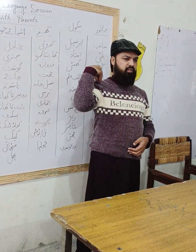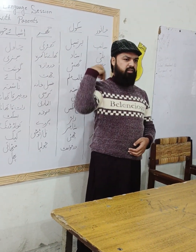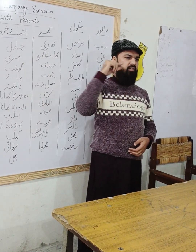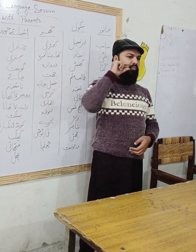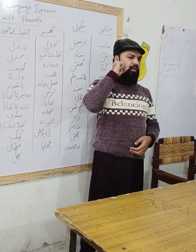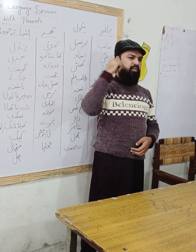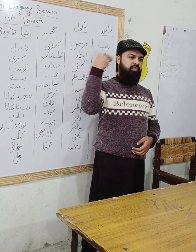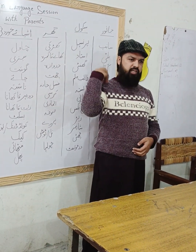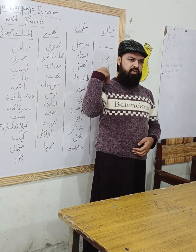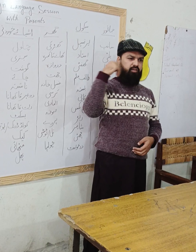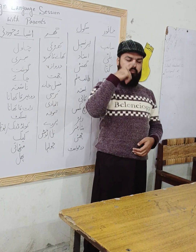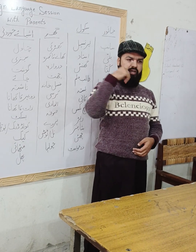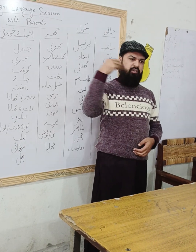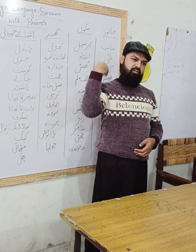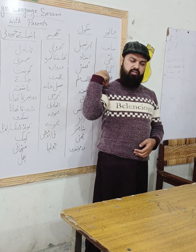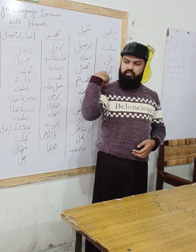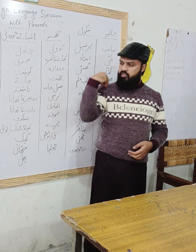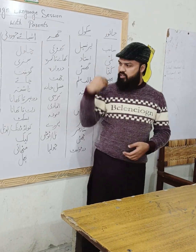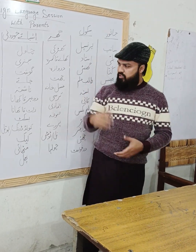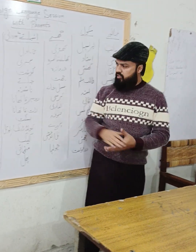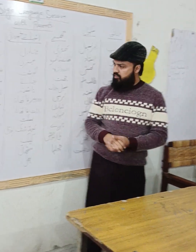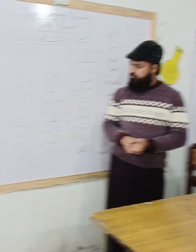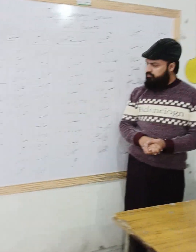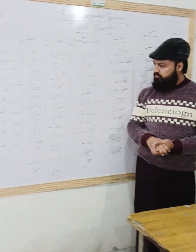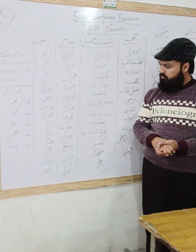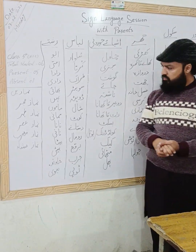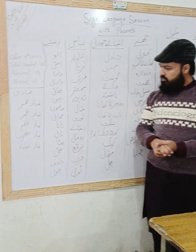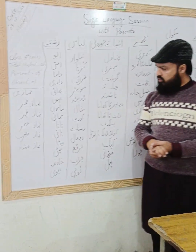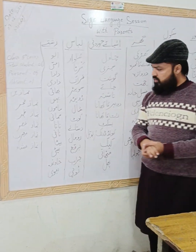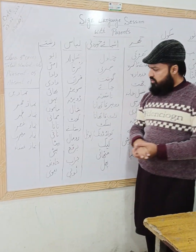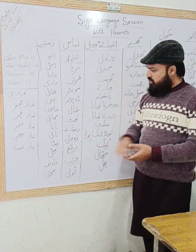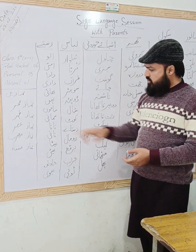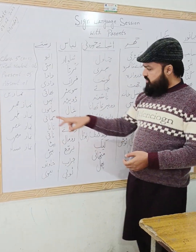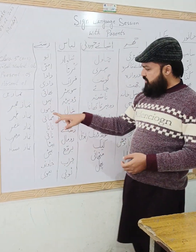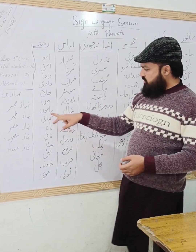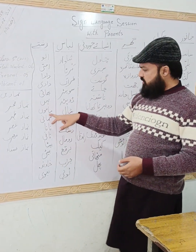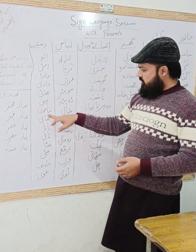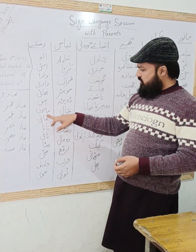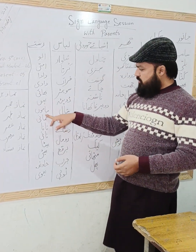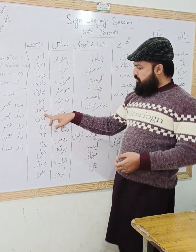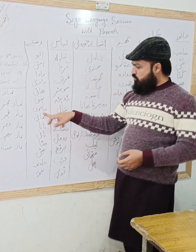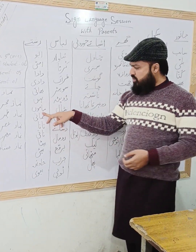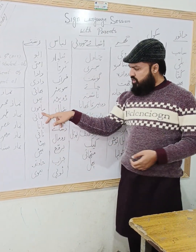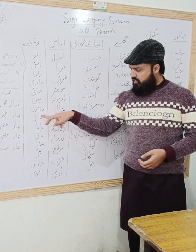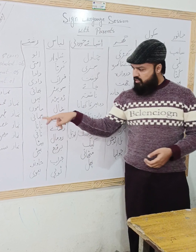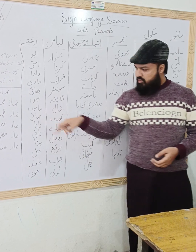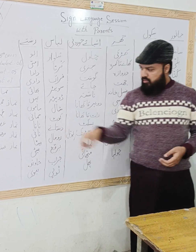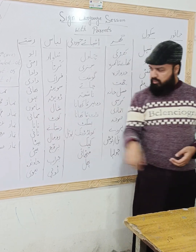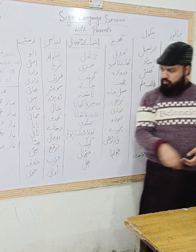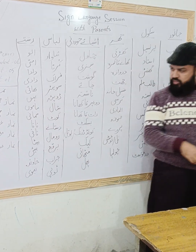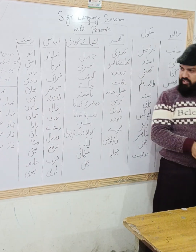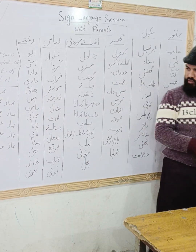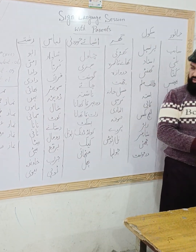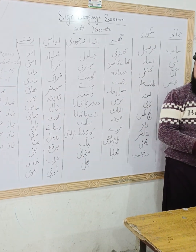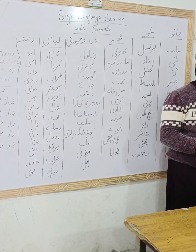देना भाई ये और बहन ये आ जाएगा। इस तरह मामू का इशारा है। मामू का इशारा होता है यानी कि एम